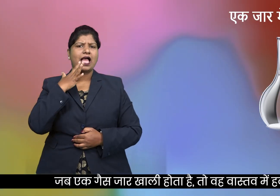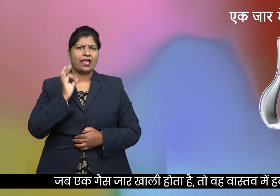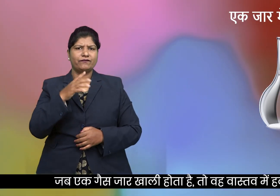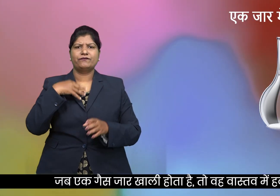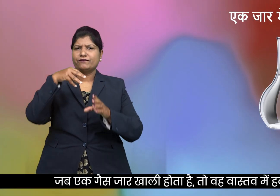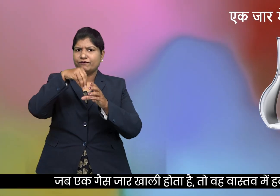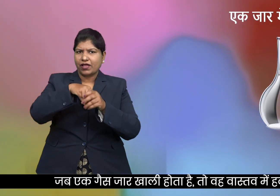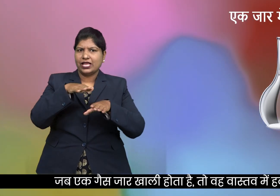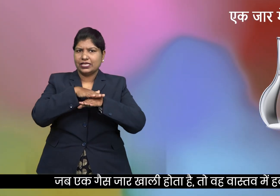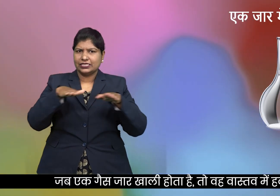है।